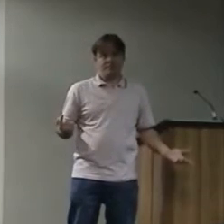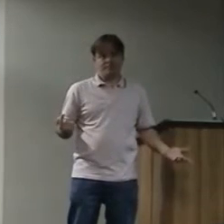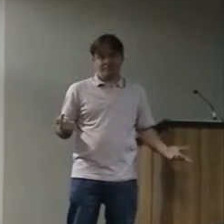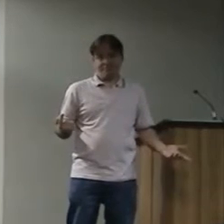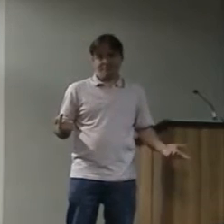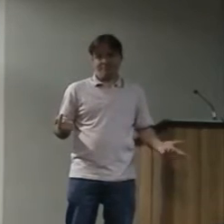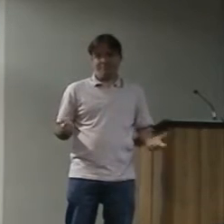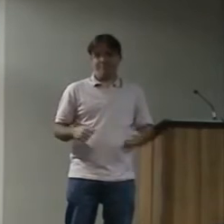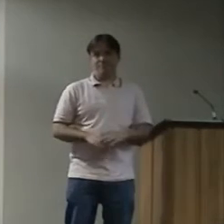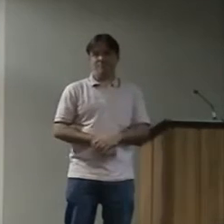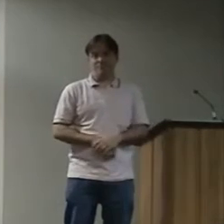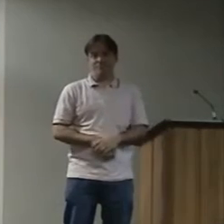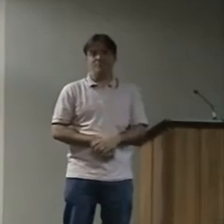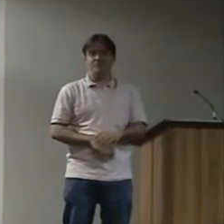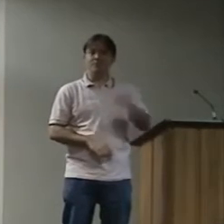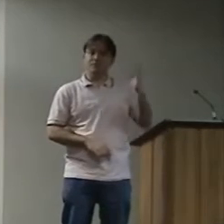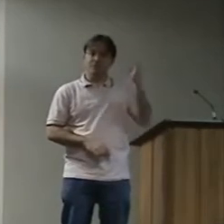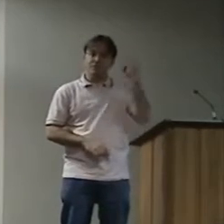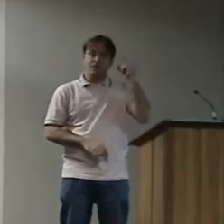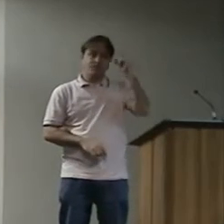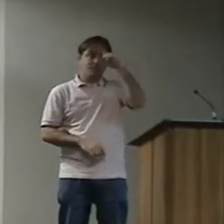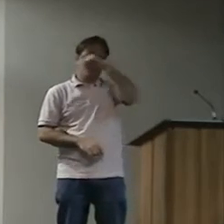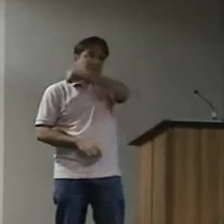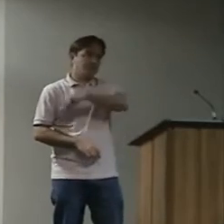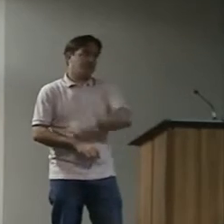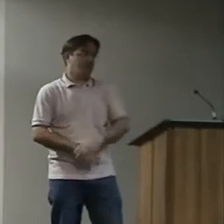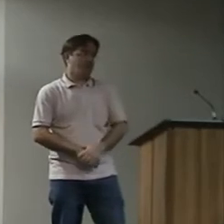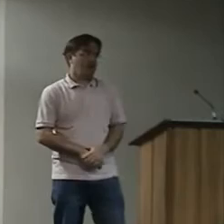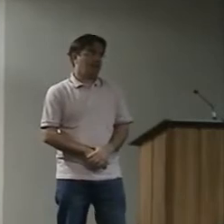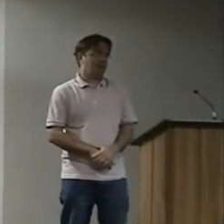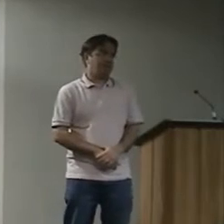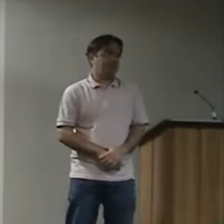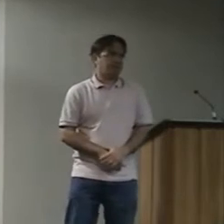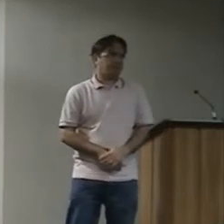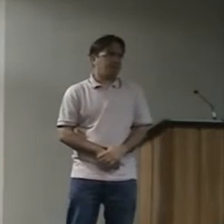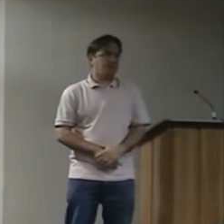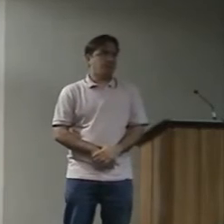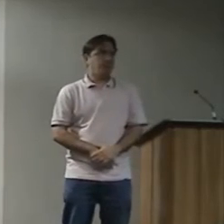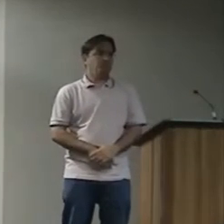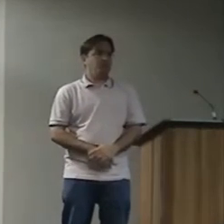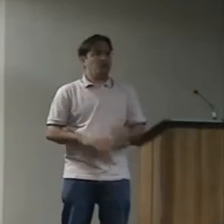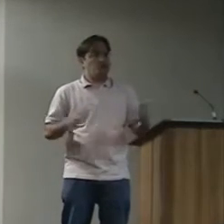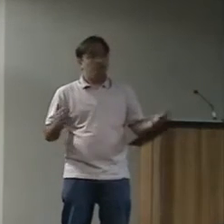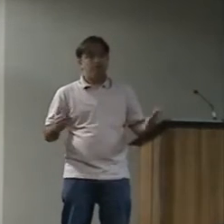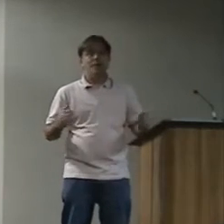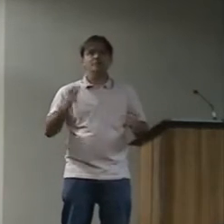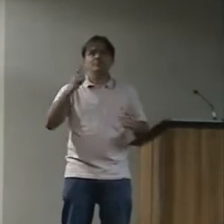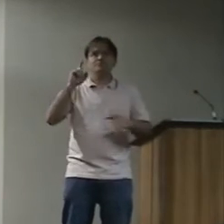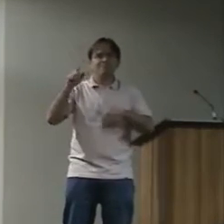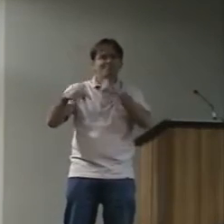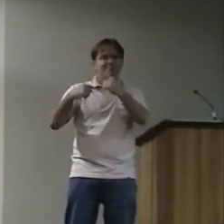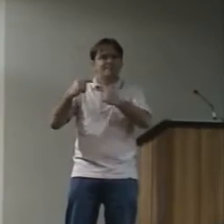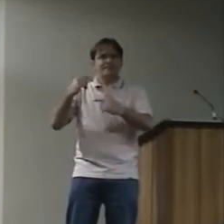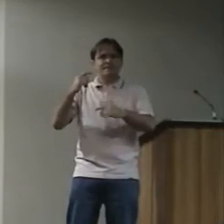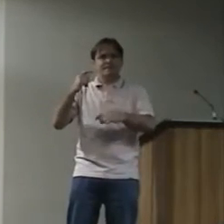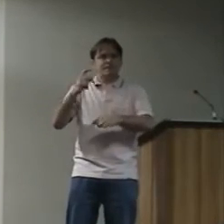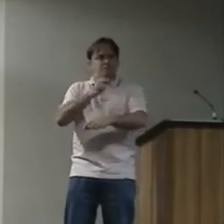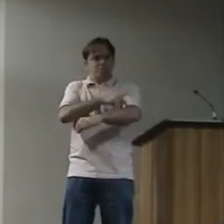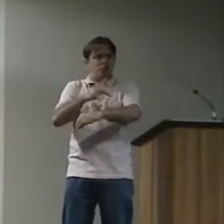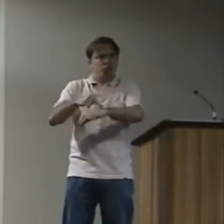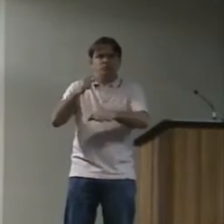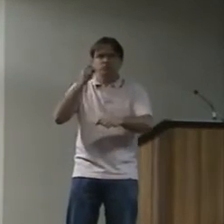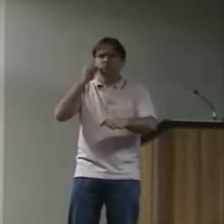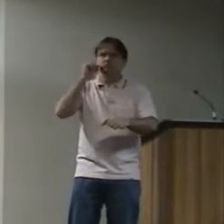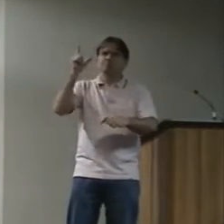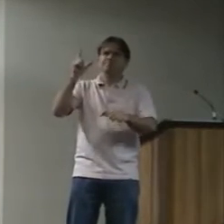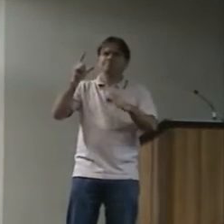tipo de dificuldade? Isso a gente vai abrangendo com um olhar psicopedagógico. Quando a gente fala